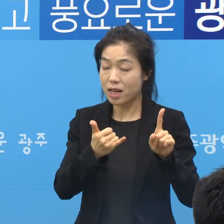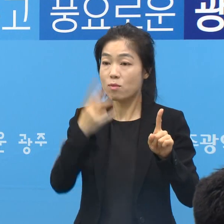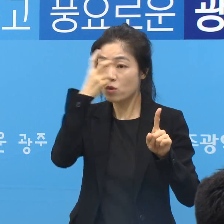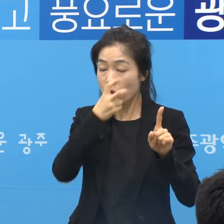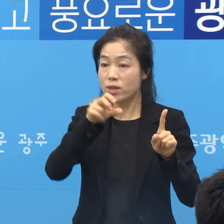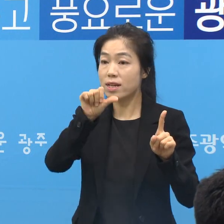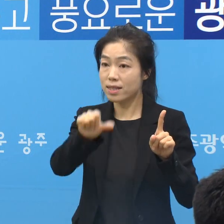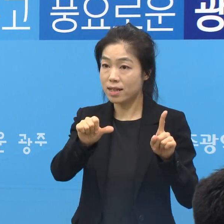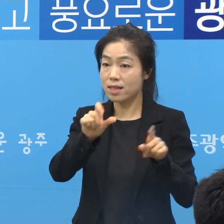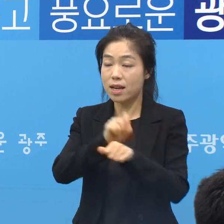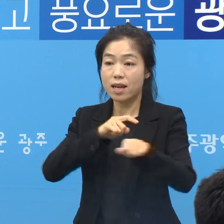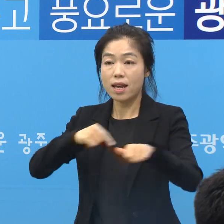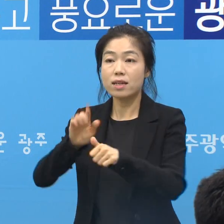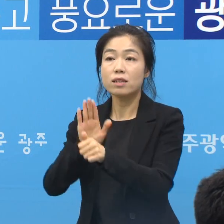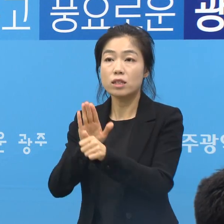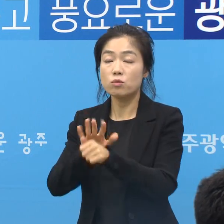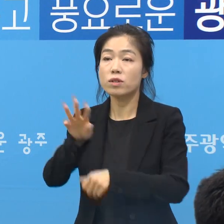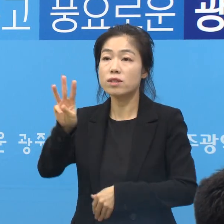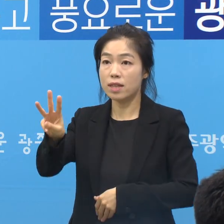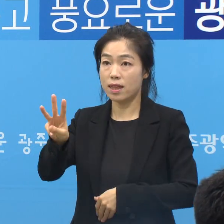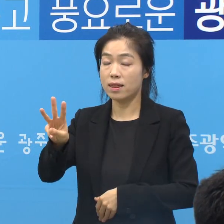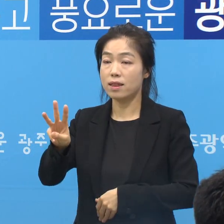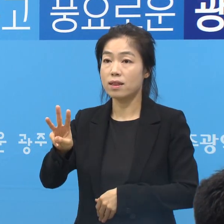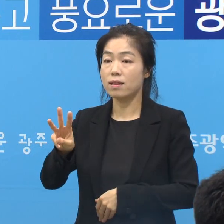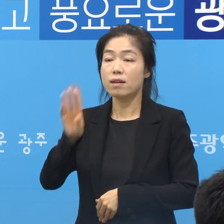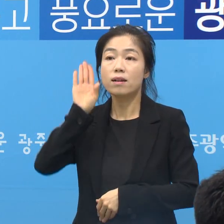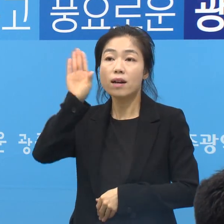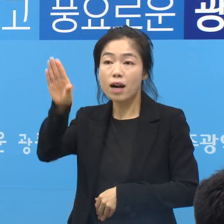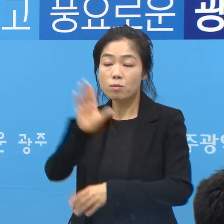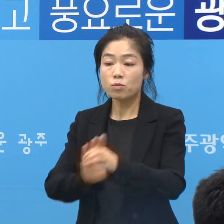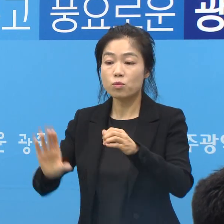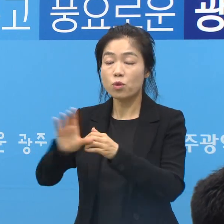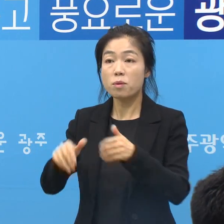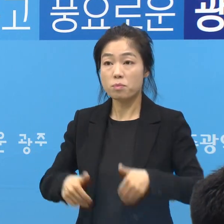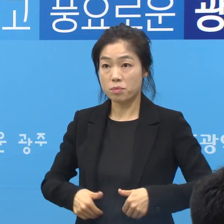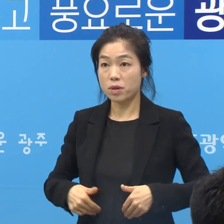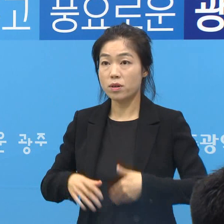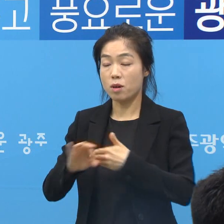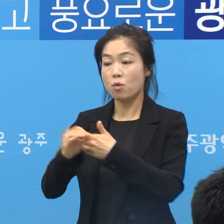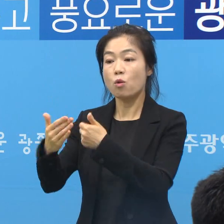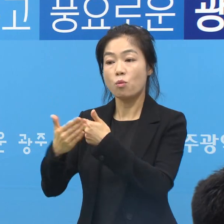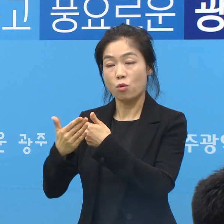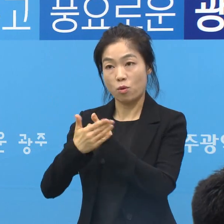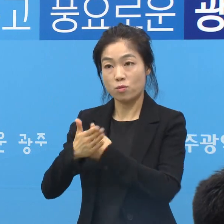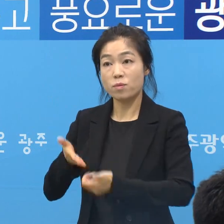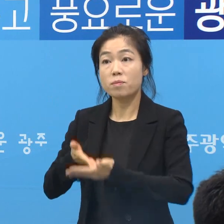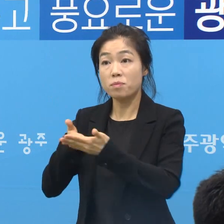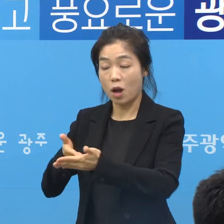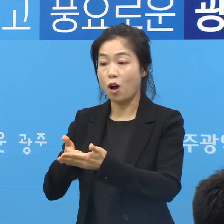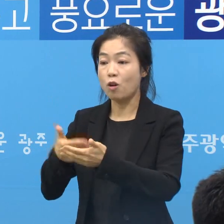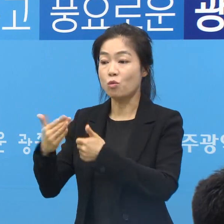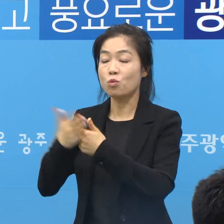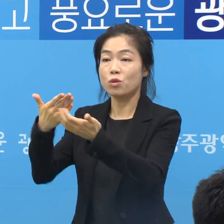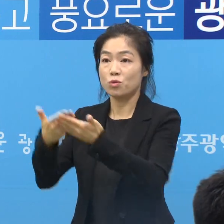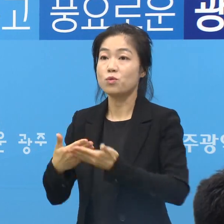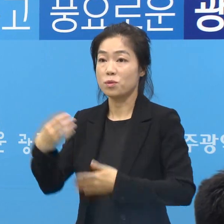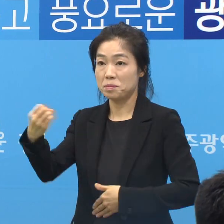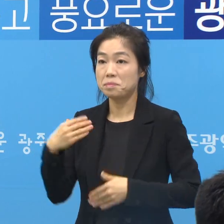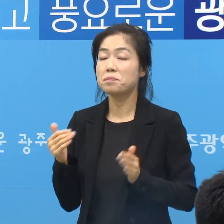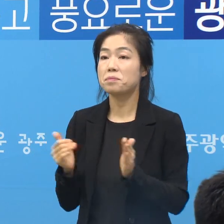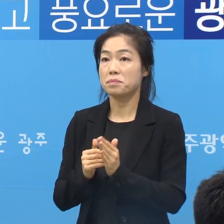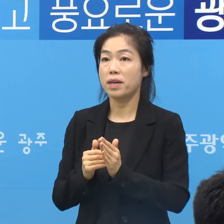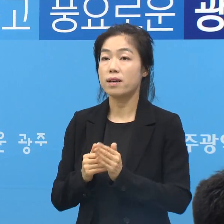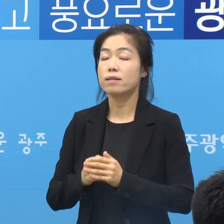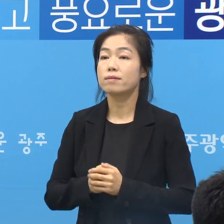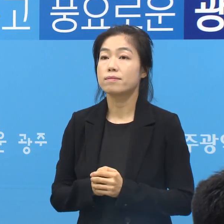5명, 행정지원 3명. 앞으로 추가로 필요하면 협조를 요청하면 도와주겠다고 말씀을